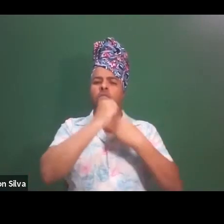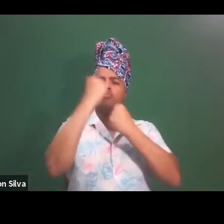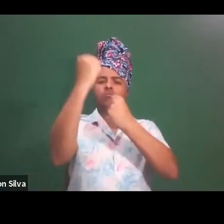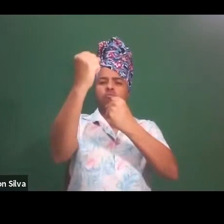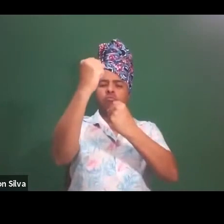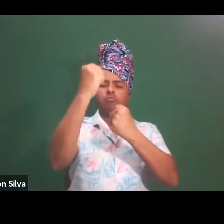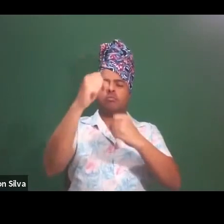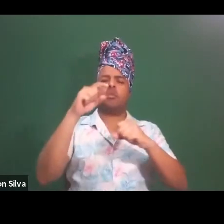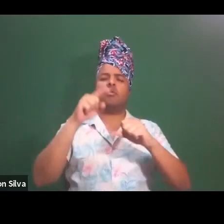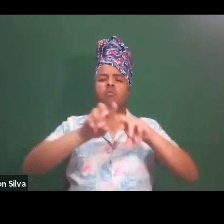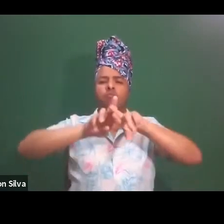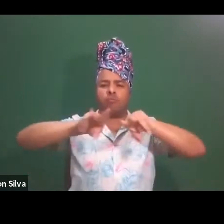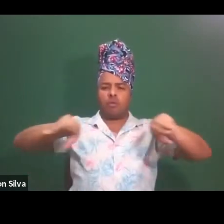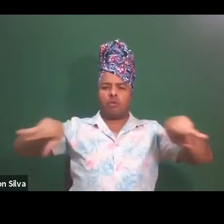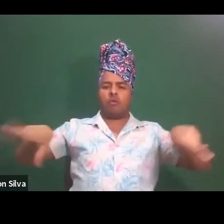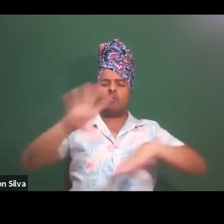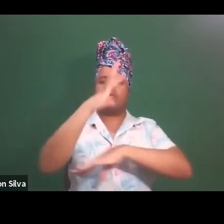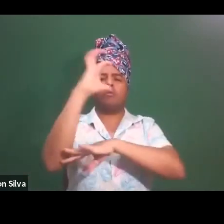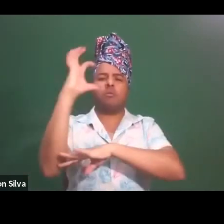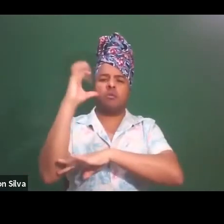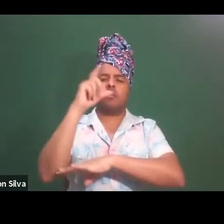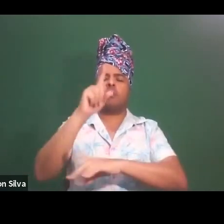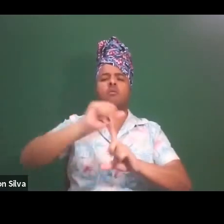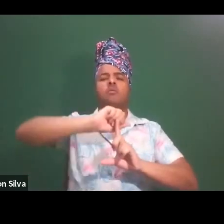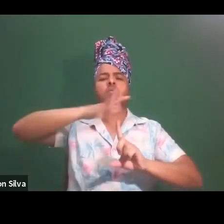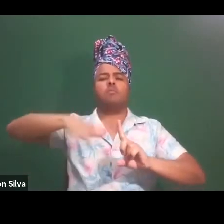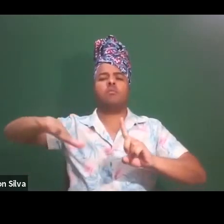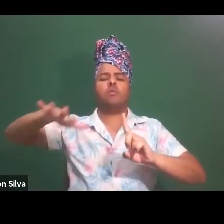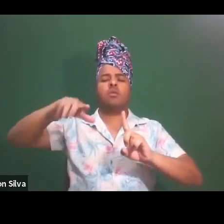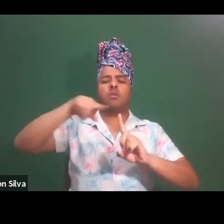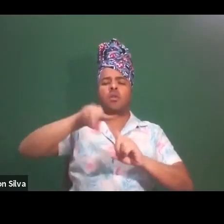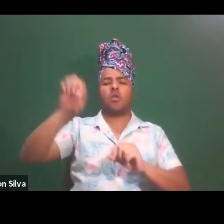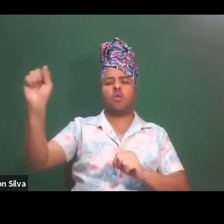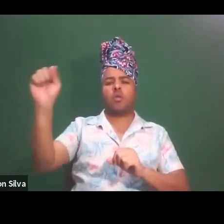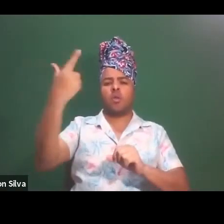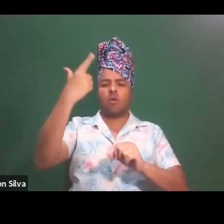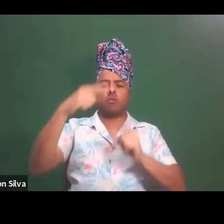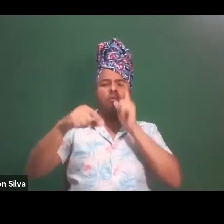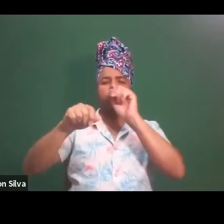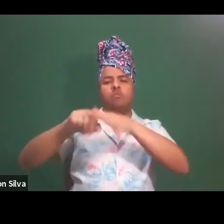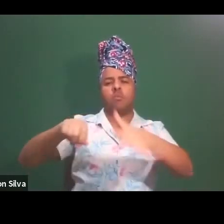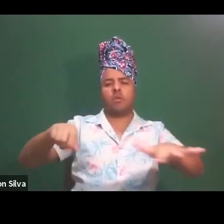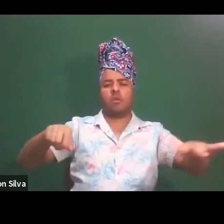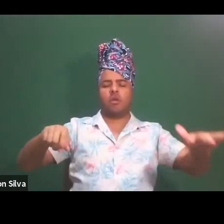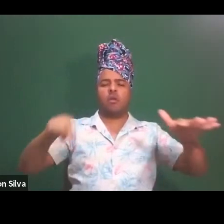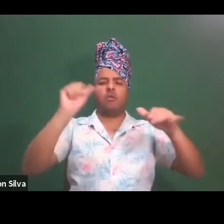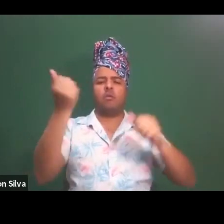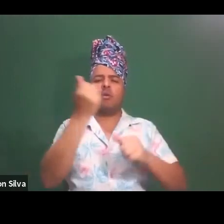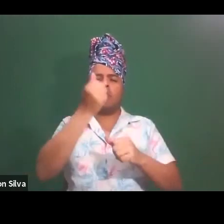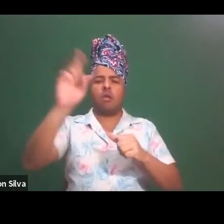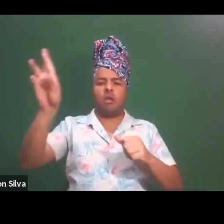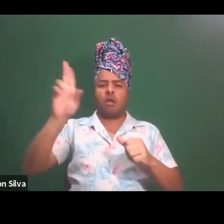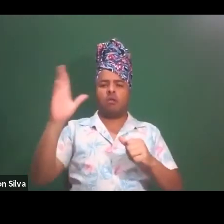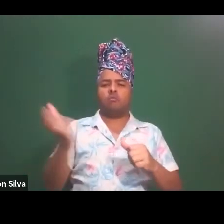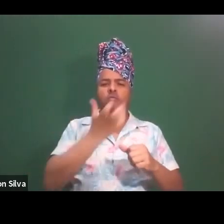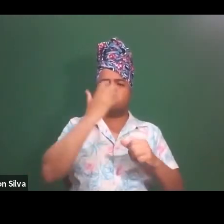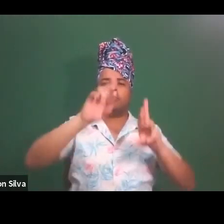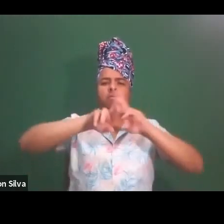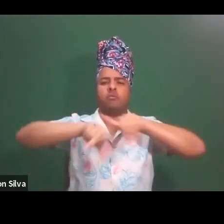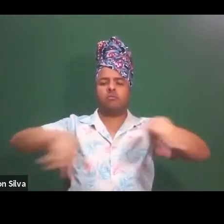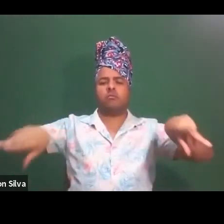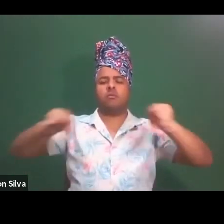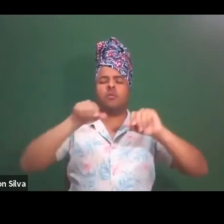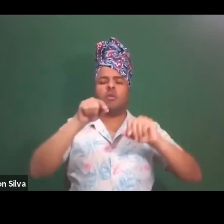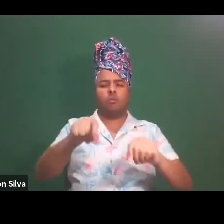das enquices, através dos orixás, através das forças da natureza, para apresentar à humanidade